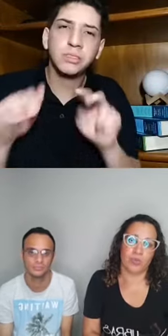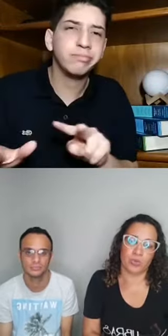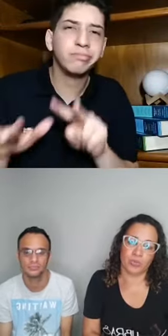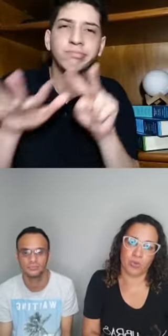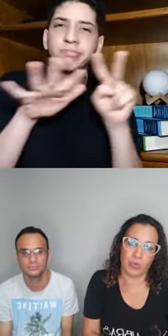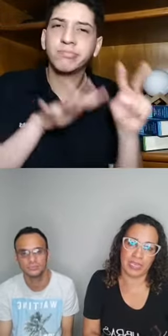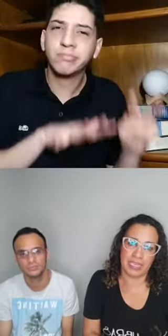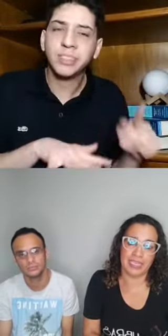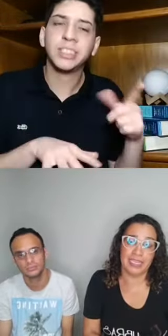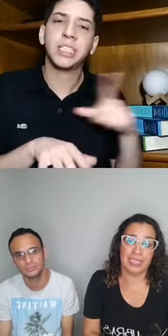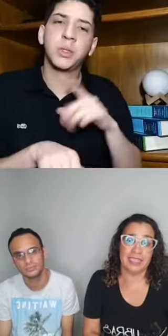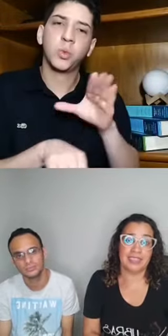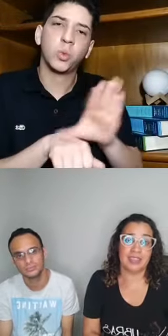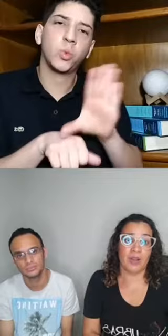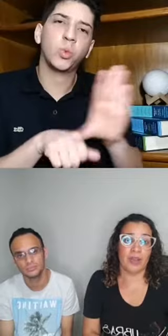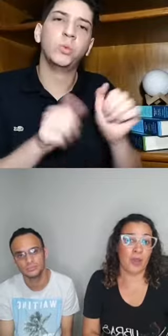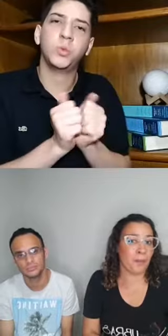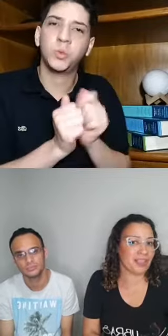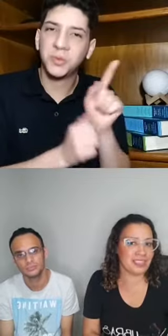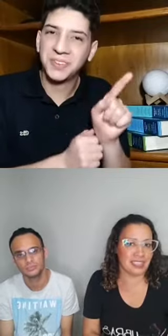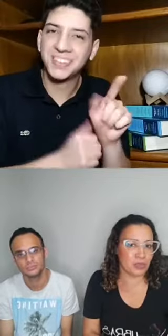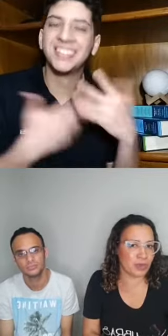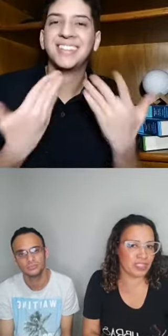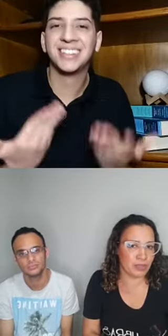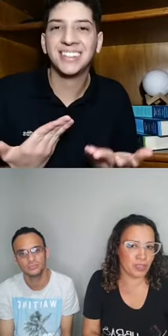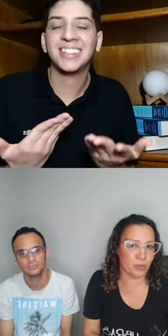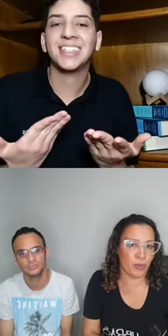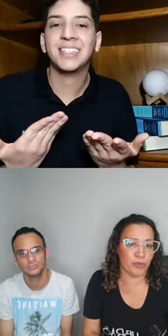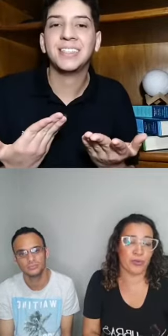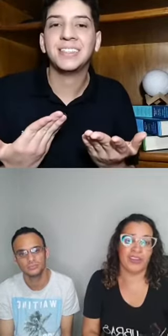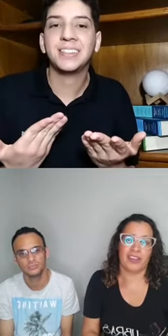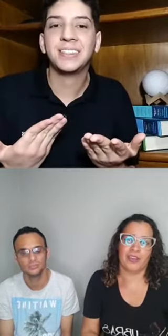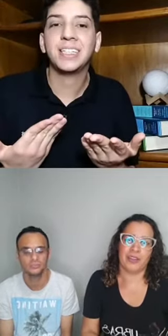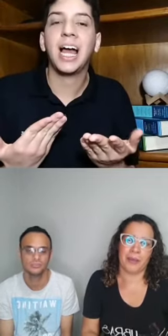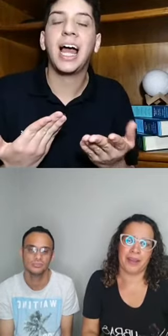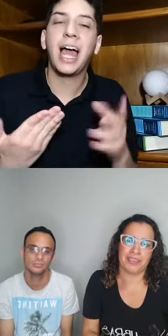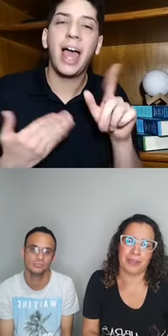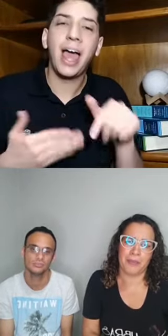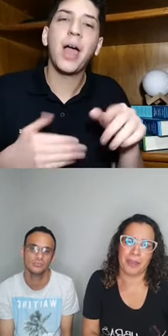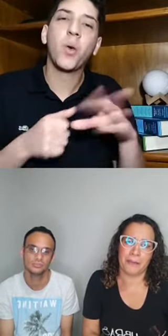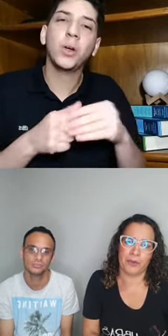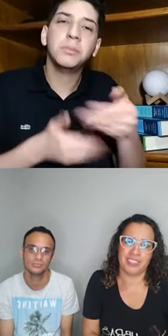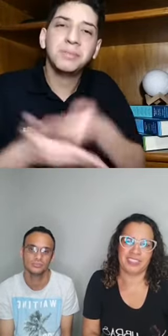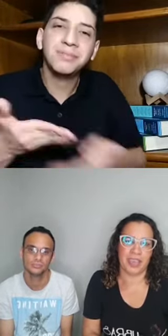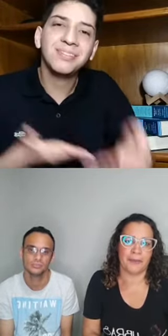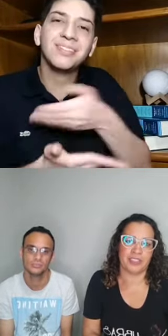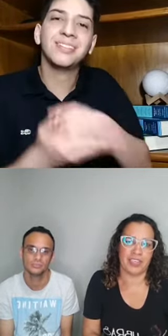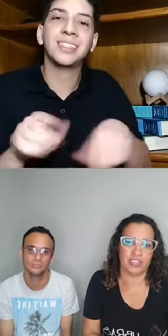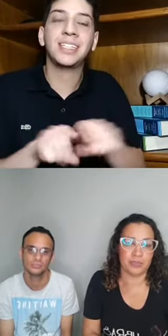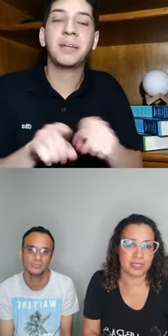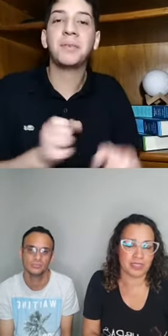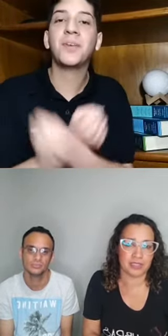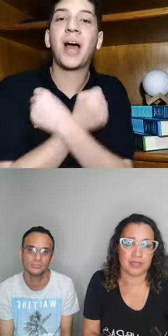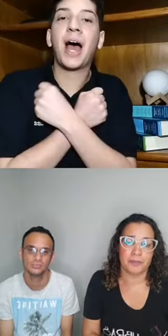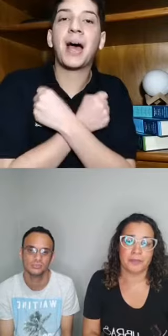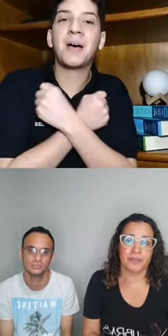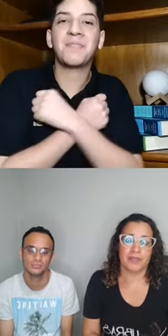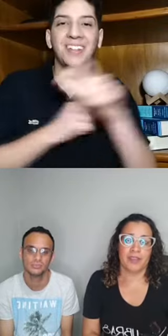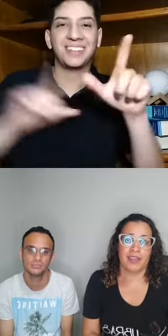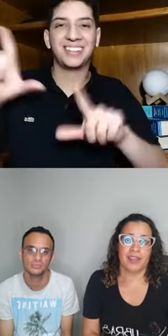fazendo um curso com ele. Então, é um passando conhecimento para o outro. Eu quero dar um abraço também para os intérpretes da Rede